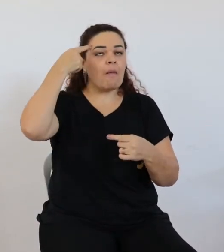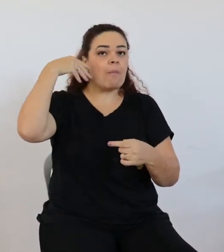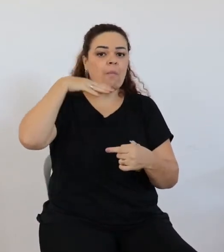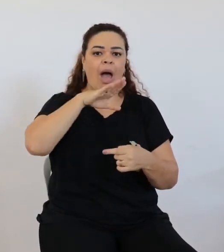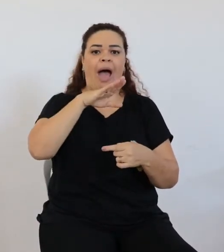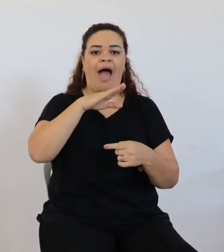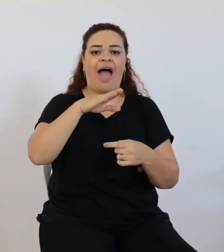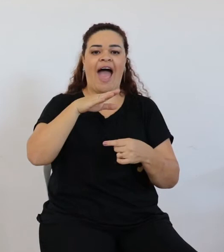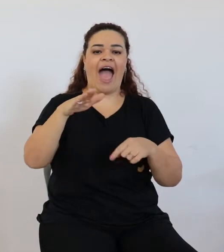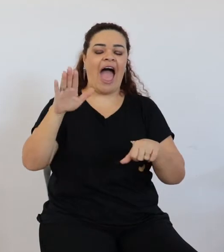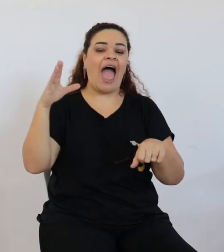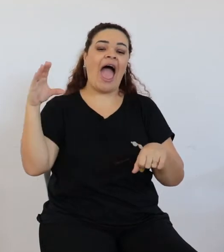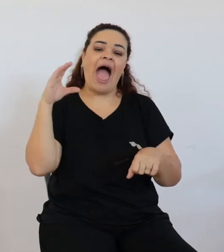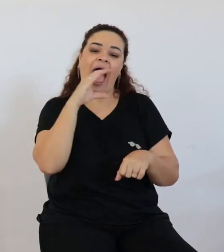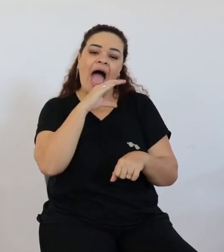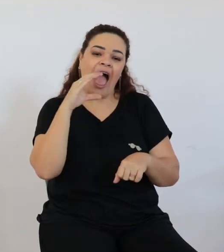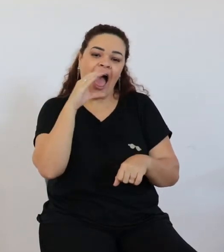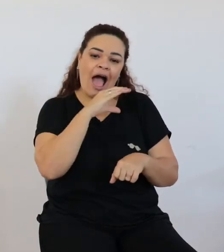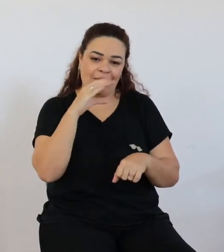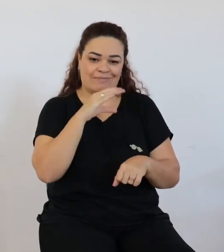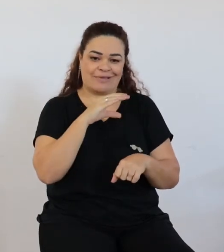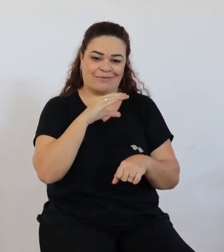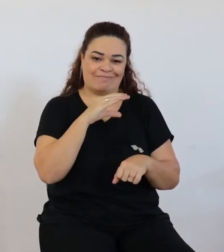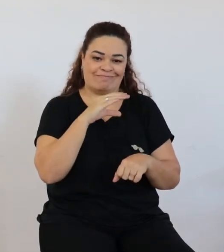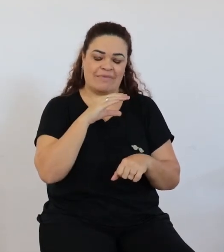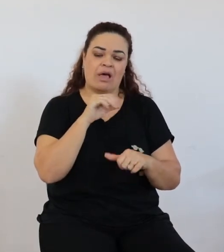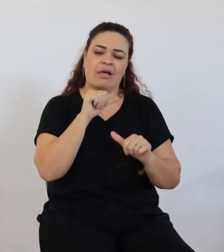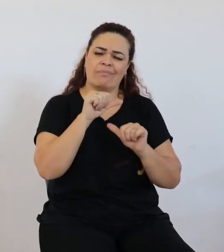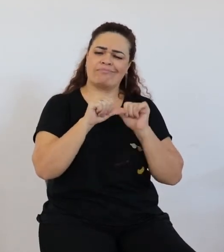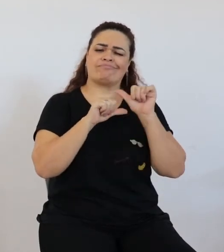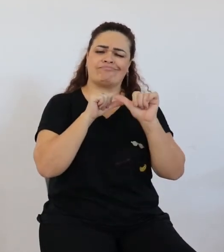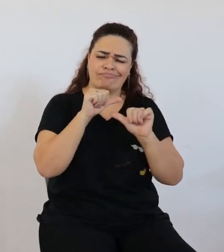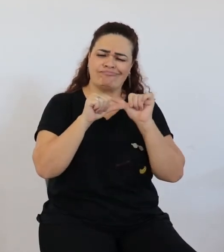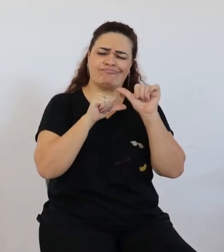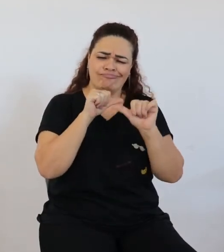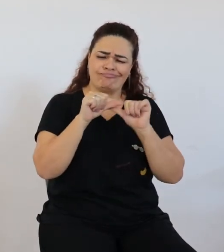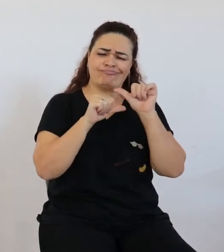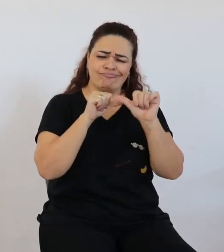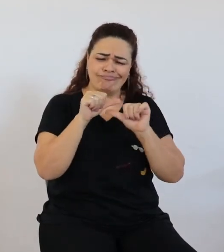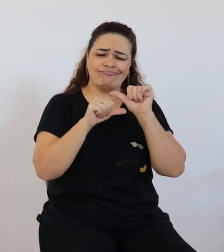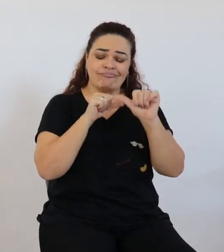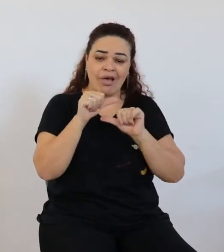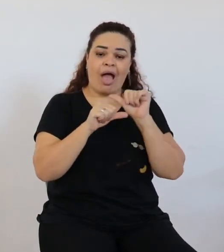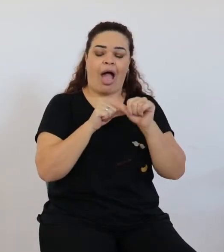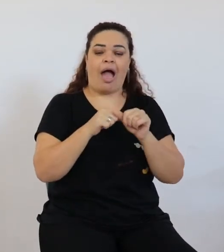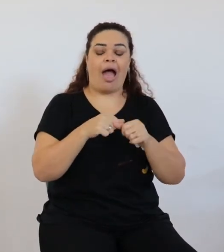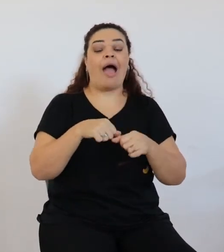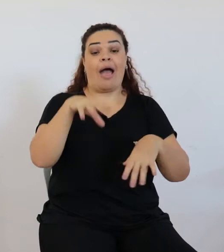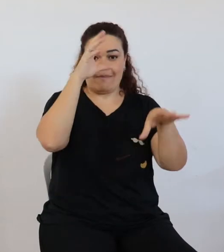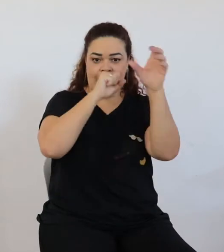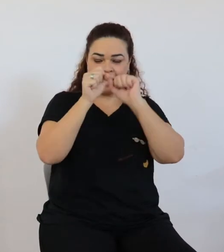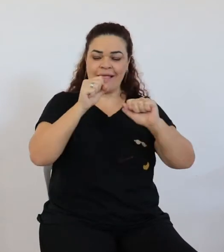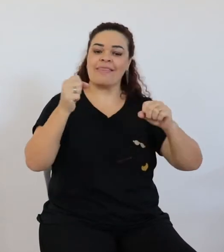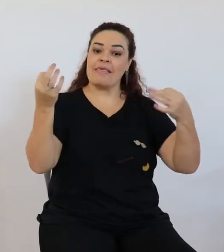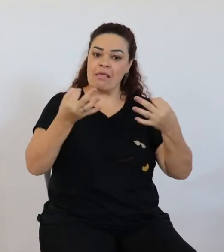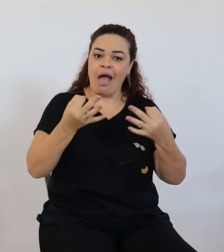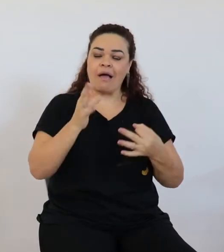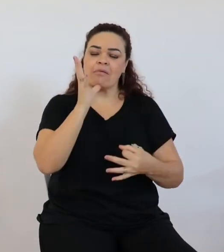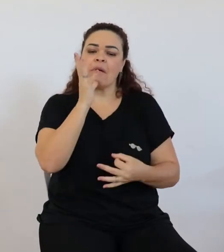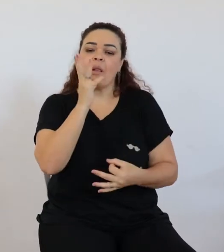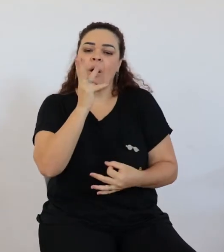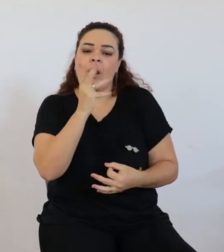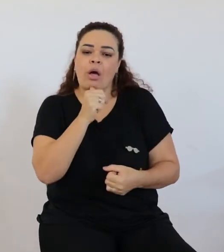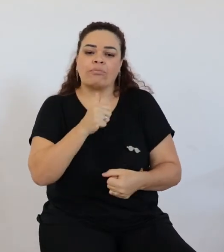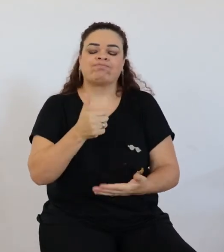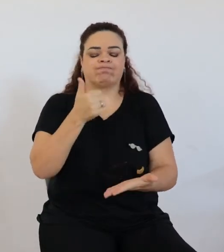dia e caiu no nosso cérebro para ser no automático. Então esse é o problema, quanto mais tempo a gente demora para procurar ajuda,